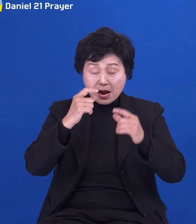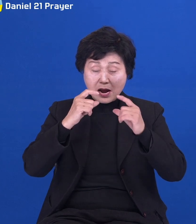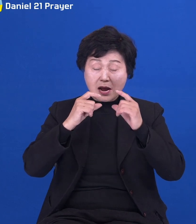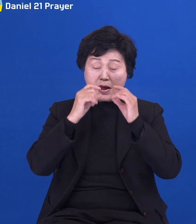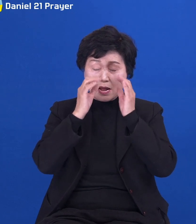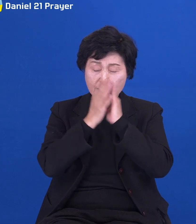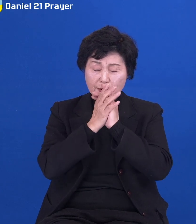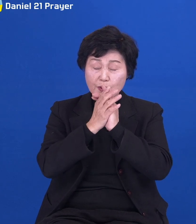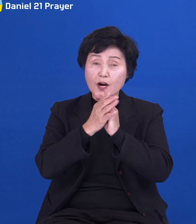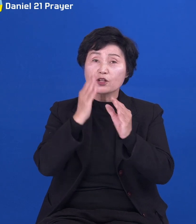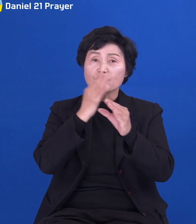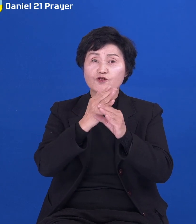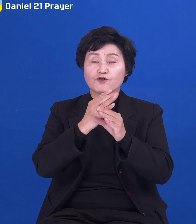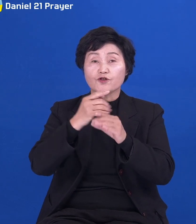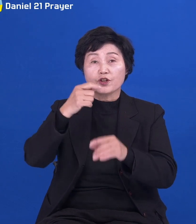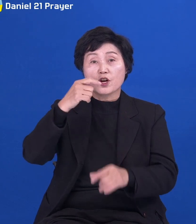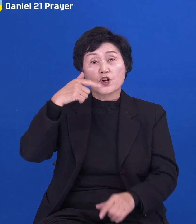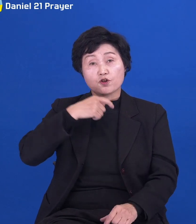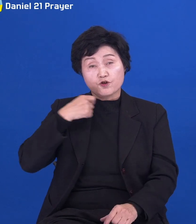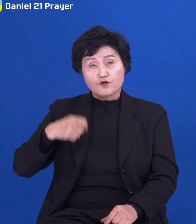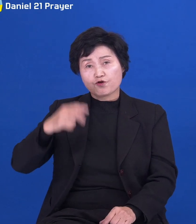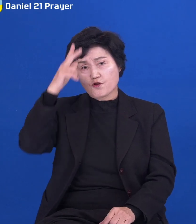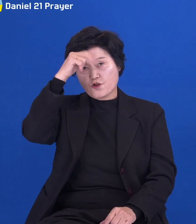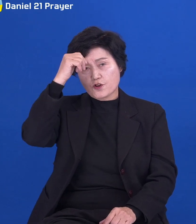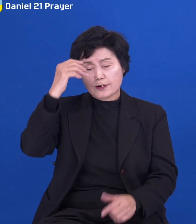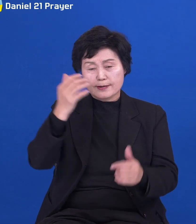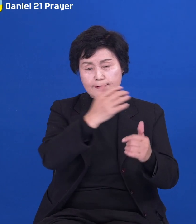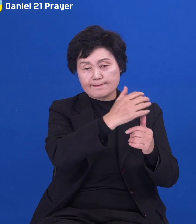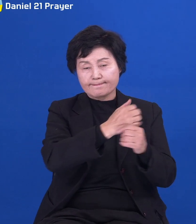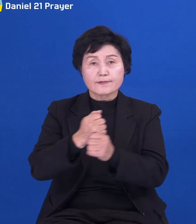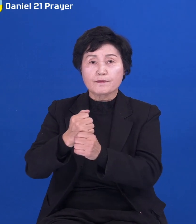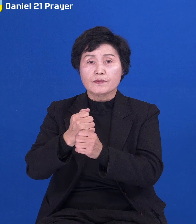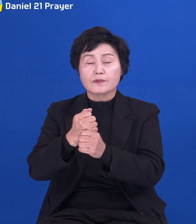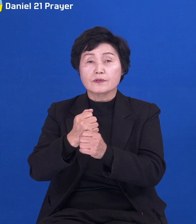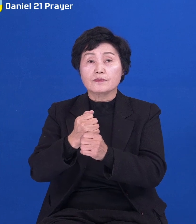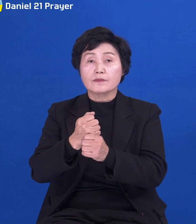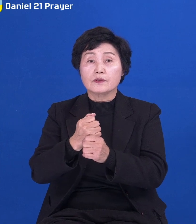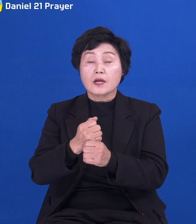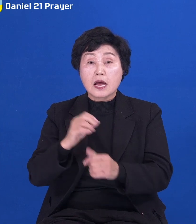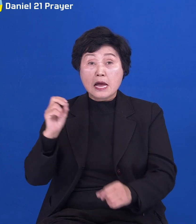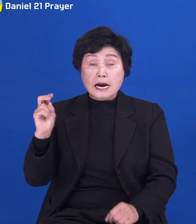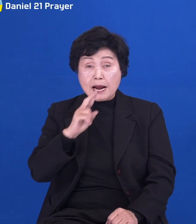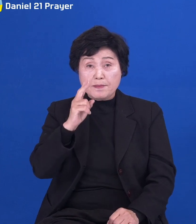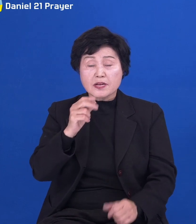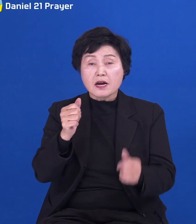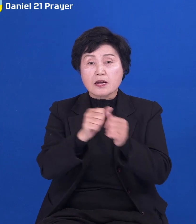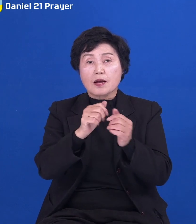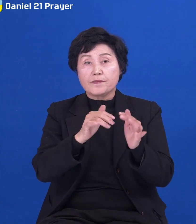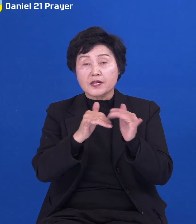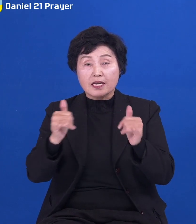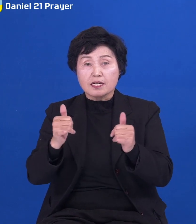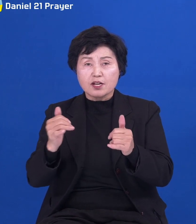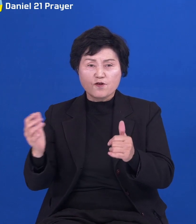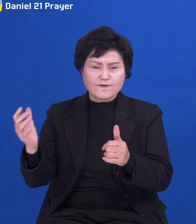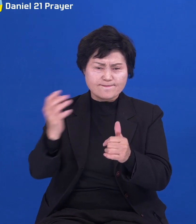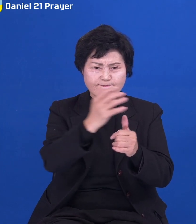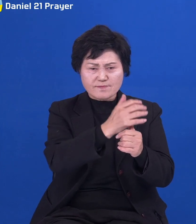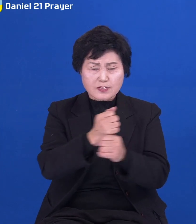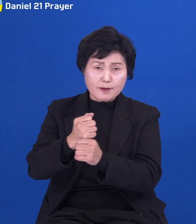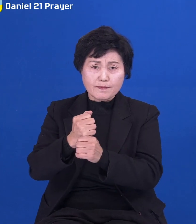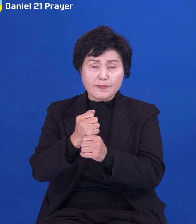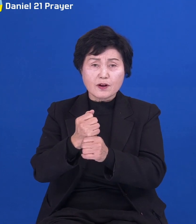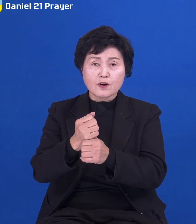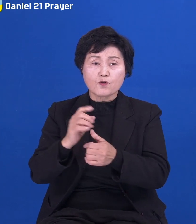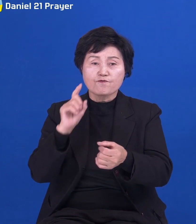되었어요. 순간에 남자들이 5명이 확 덮쳐가지고 저희들 무릎 꿇게 하고는 뒤에다 수갑을 채우고